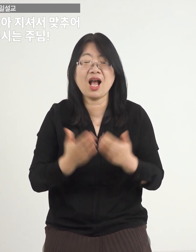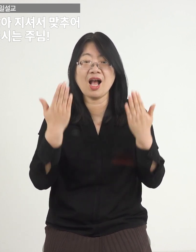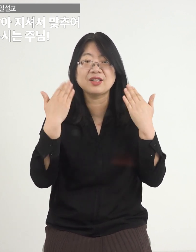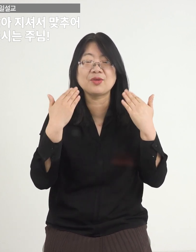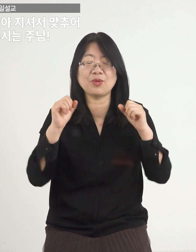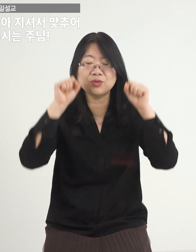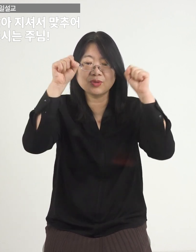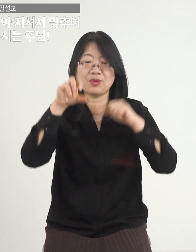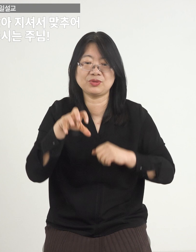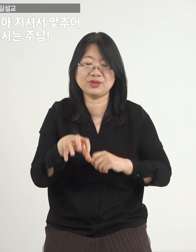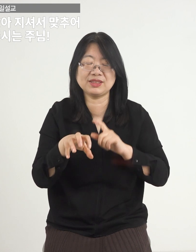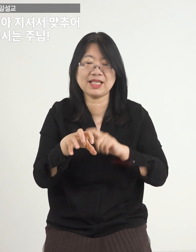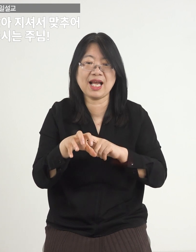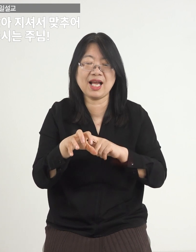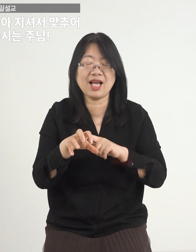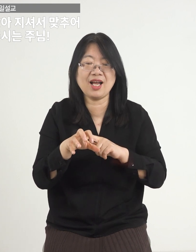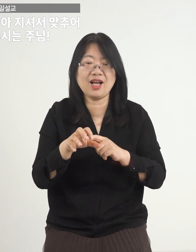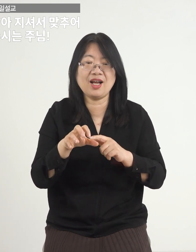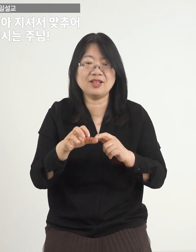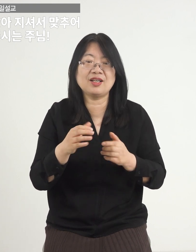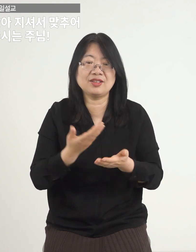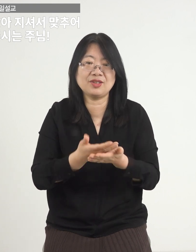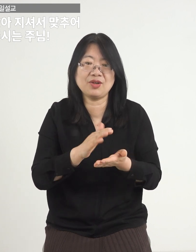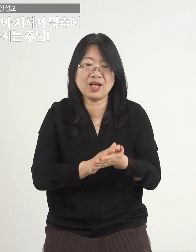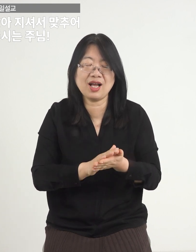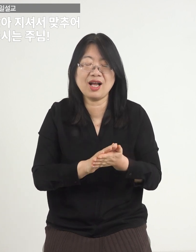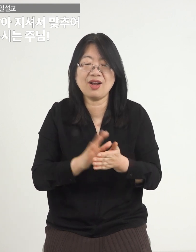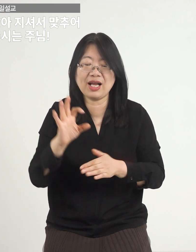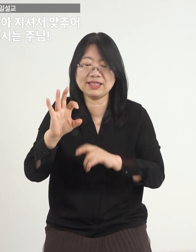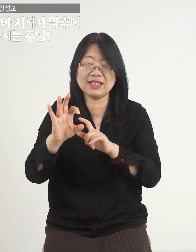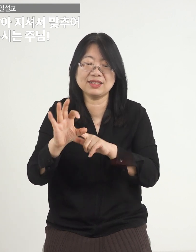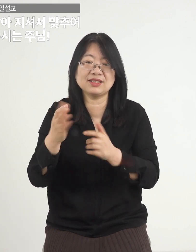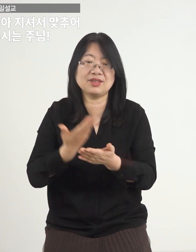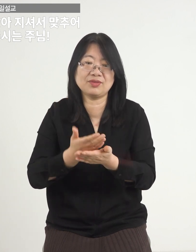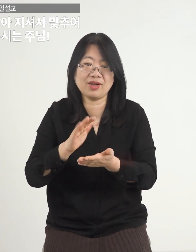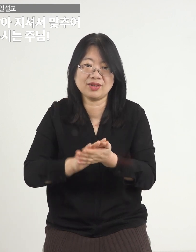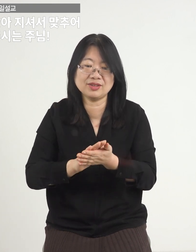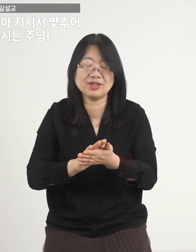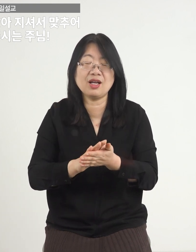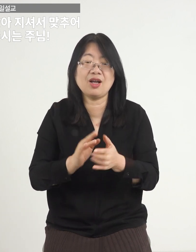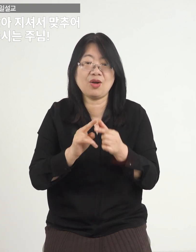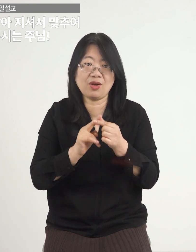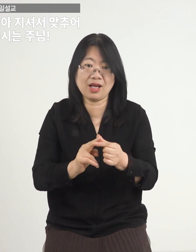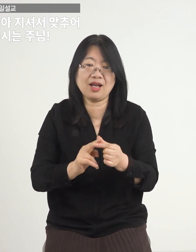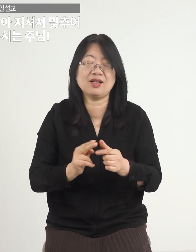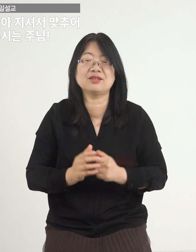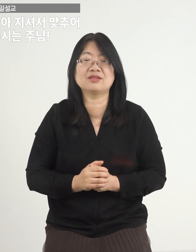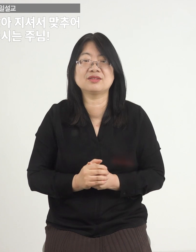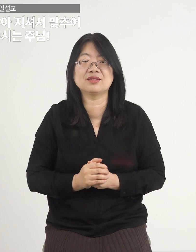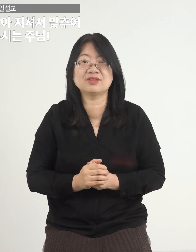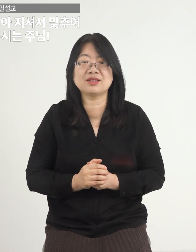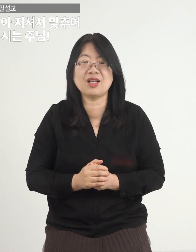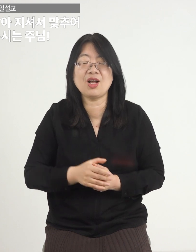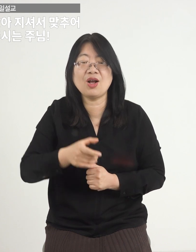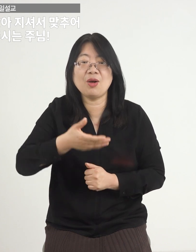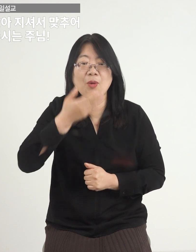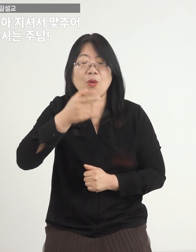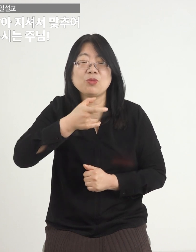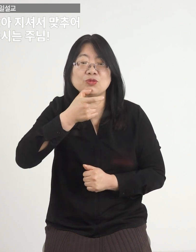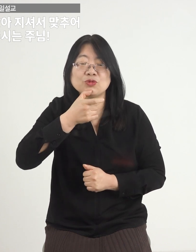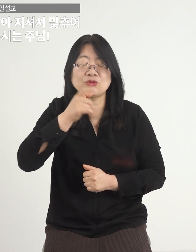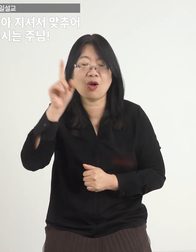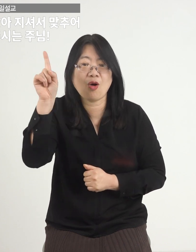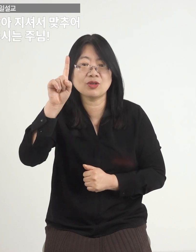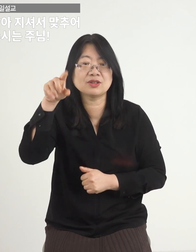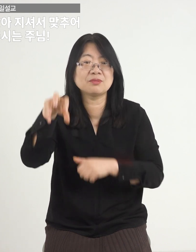학교 운동장 고르기와 화장실 증개축 보수 일 뿐만 아니라 그 식수를 한